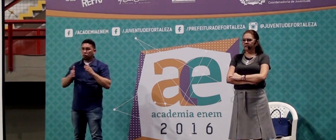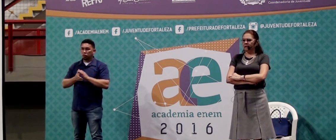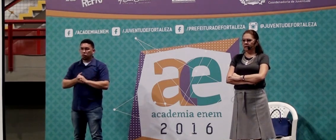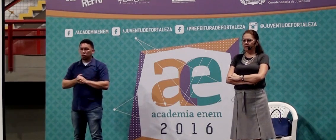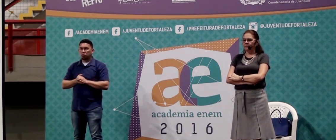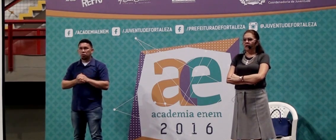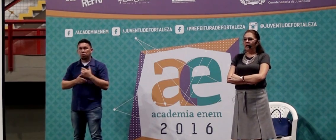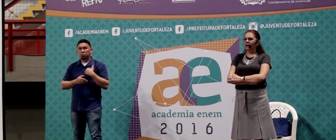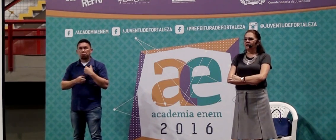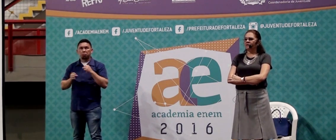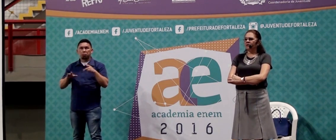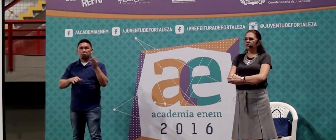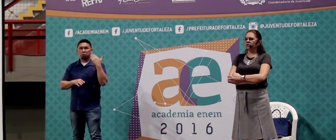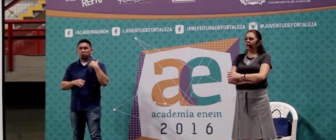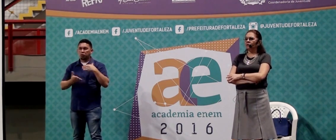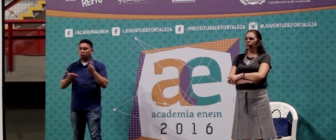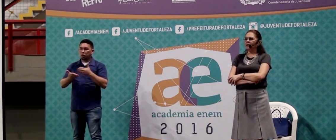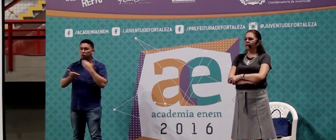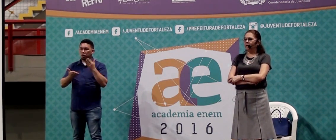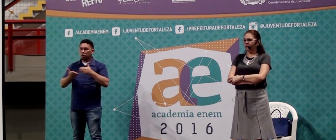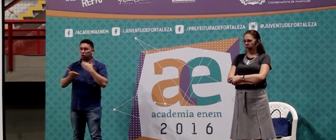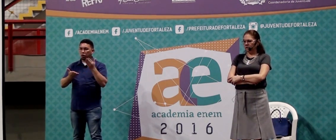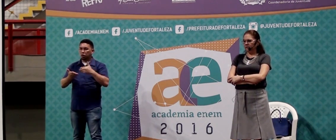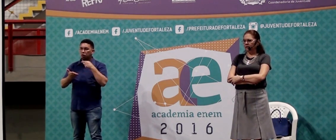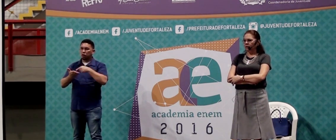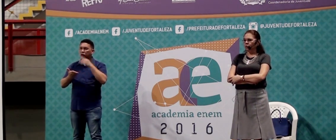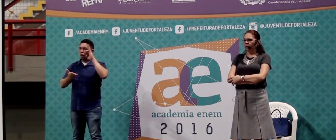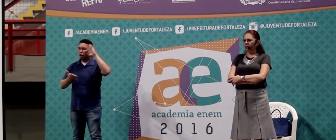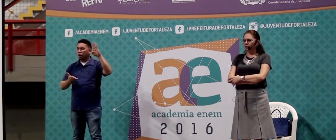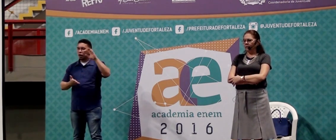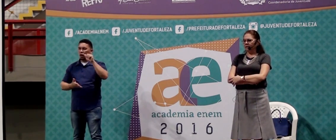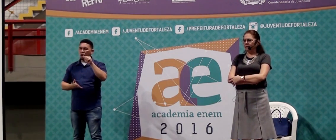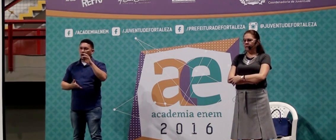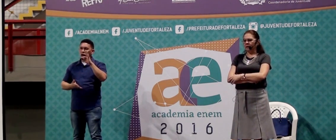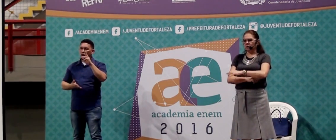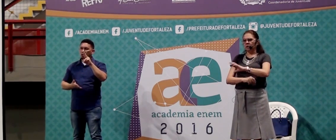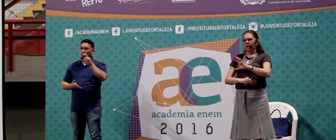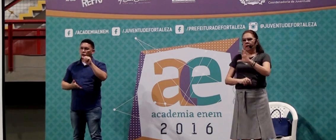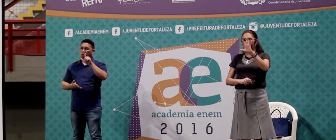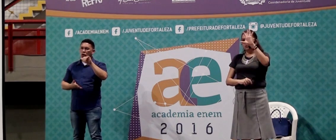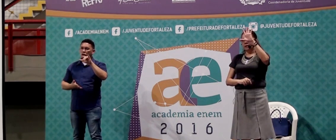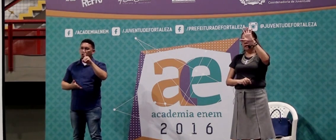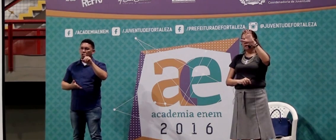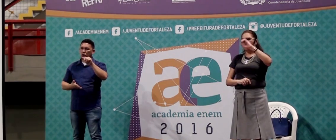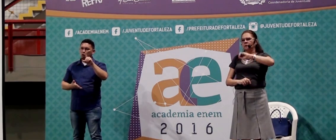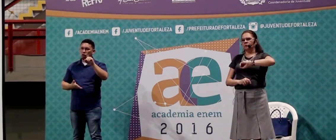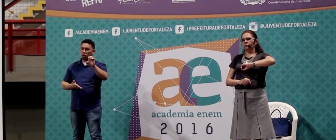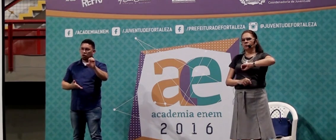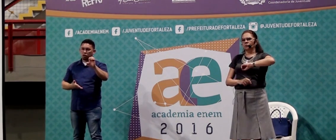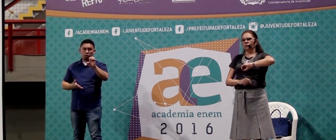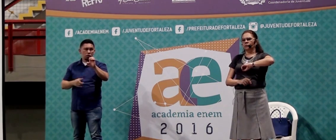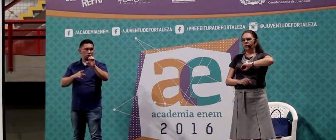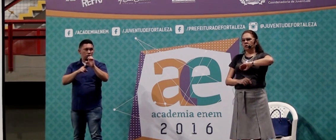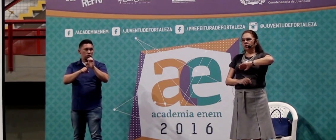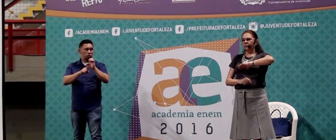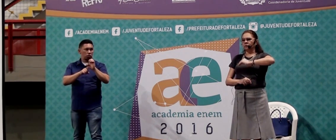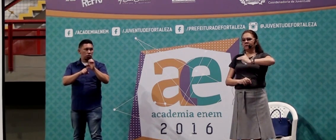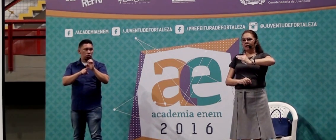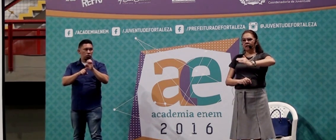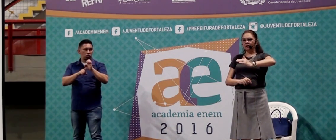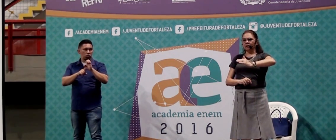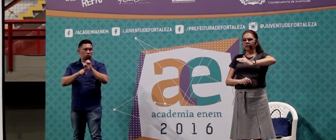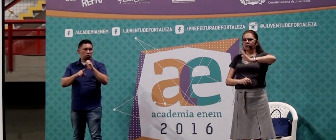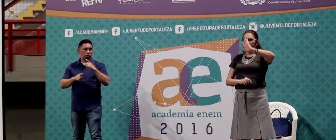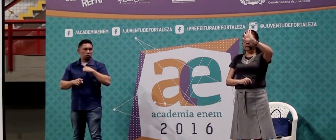semana passada, a revista Atualidades, do Guia do Participante. É uma que tem tipo